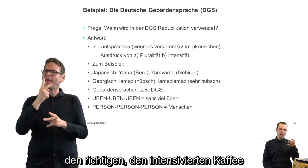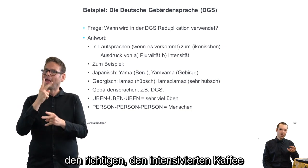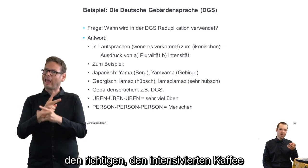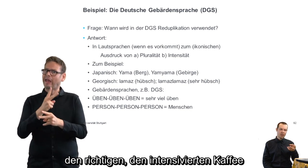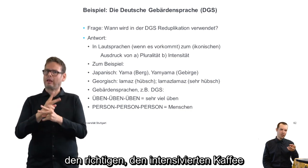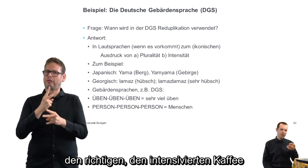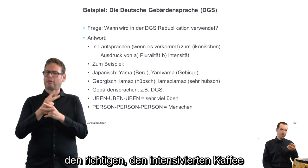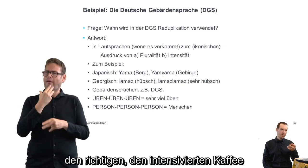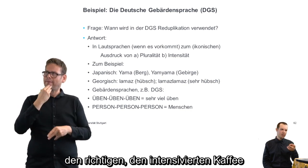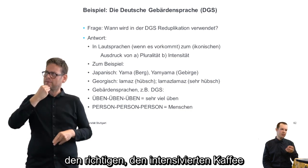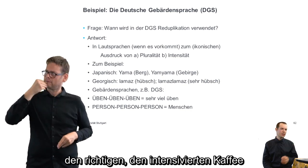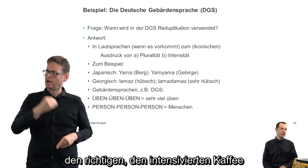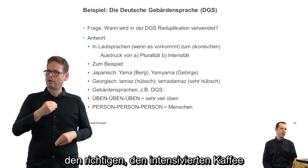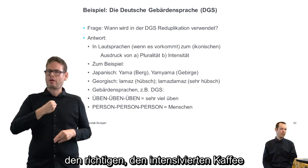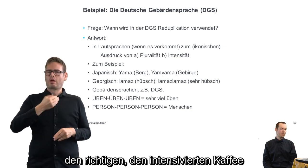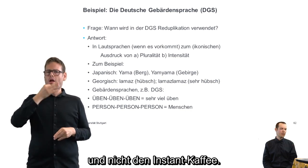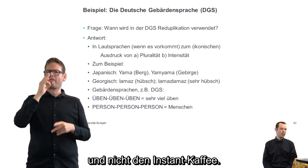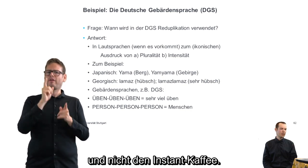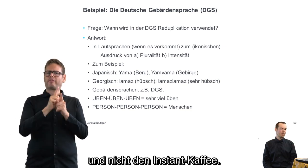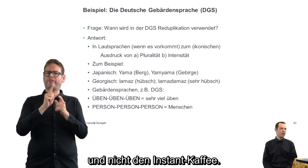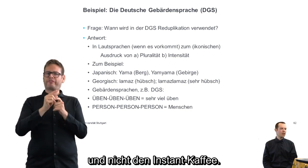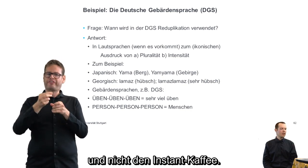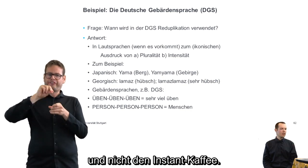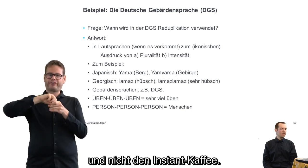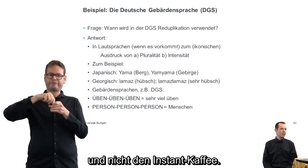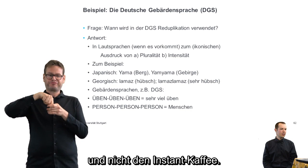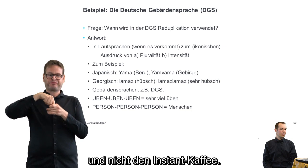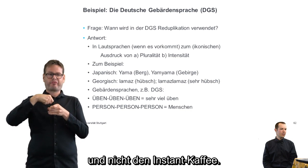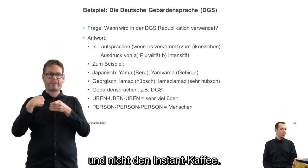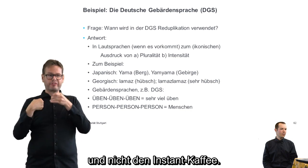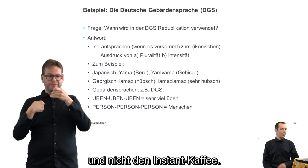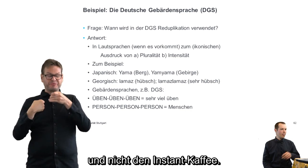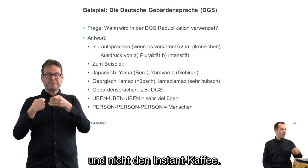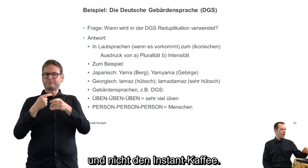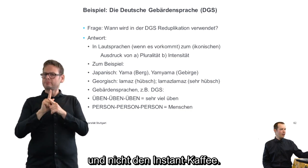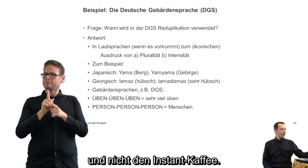sagen ich will den richtigen den intensivierten Kaffee und nicht den instant